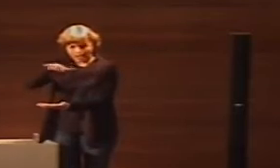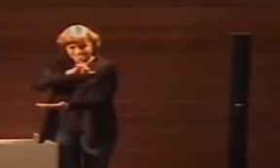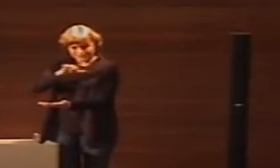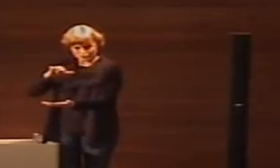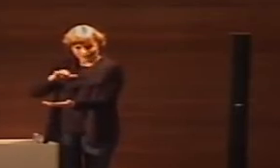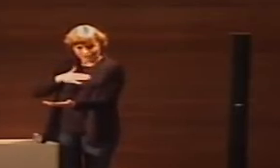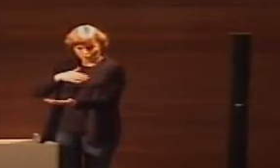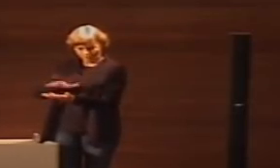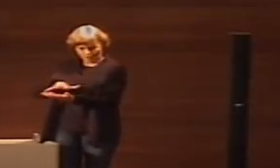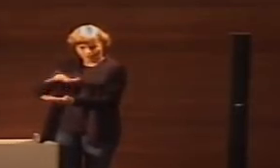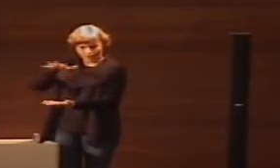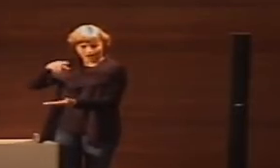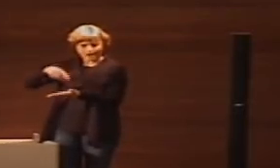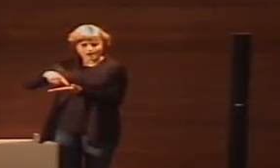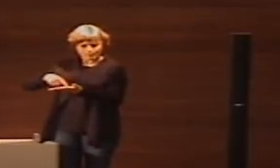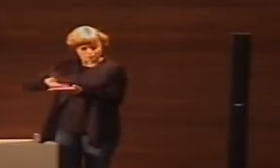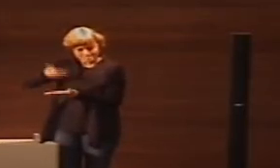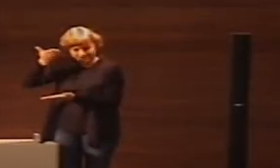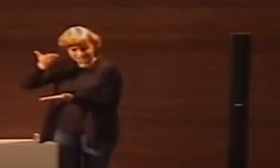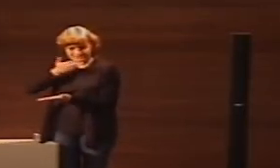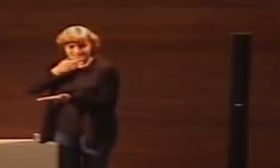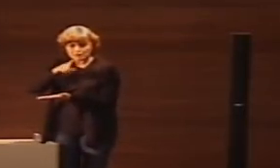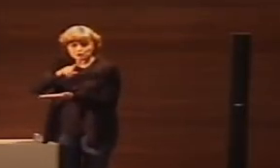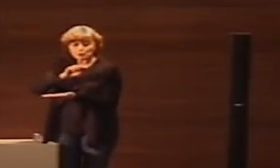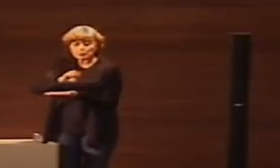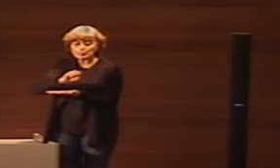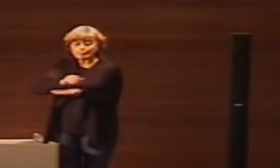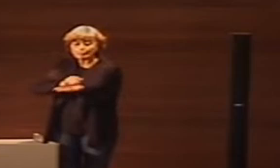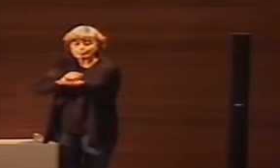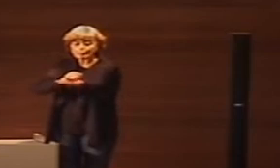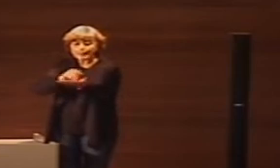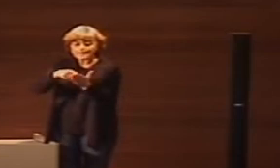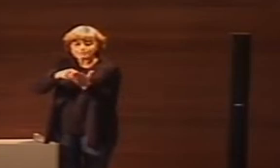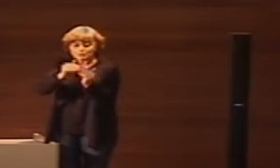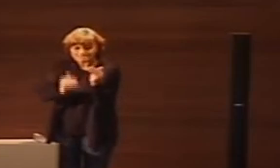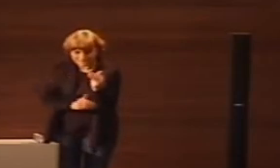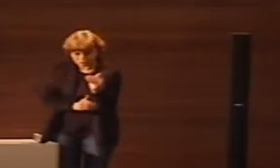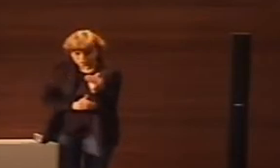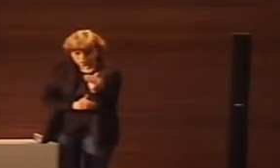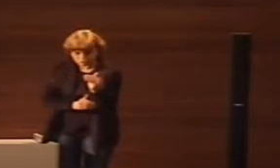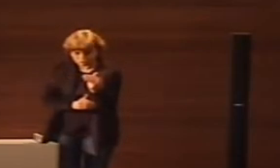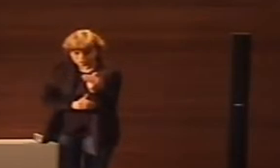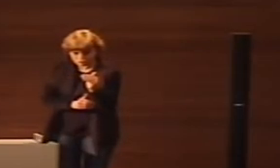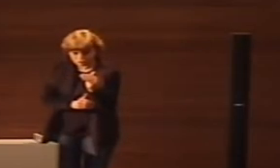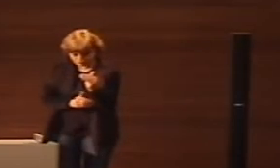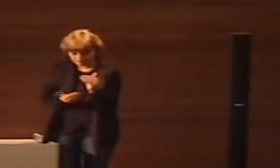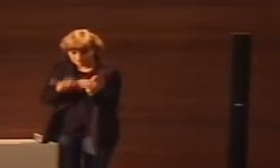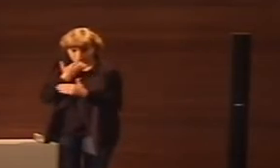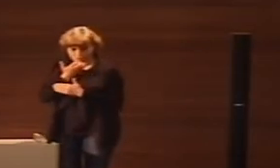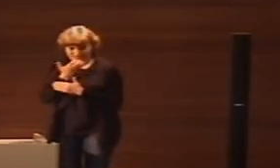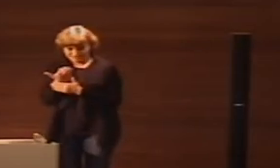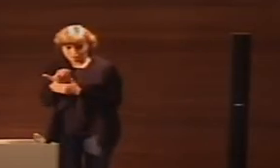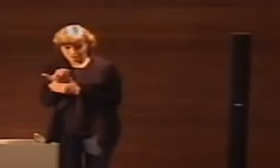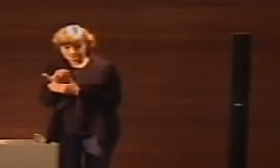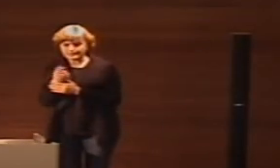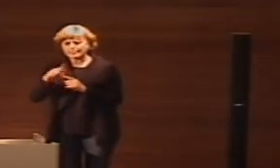España es uno de los pocos que no tiene, aunque hay tres comunidades autónomas que sí que, luego presentaré un gráfico,